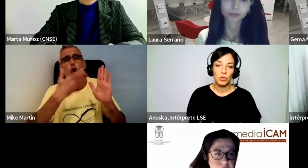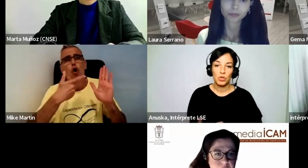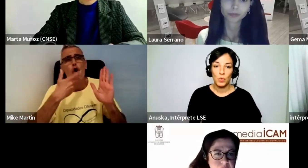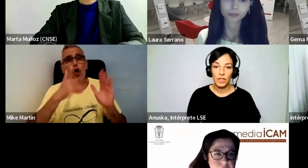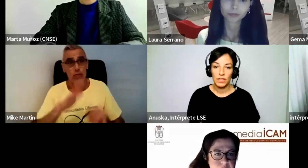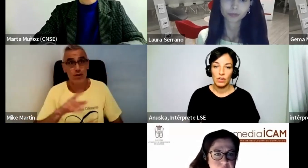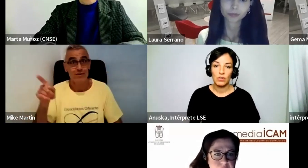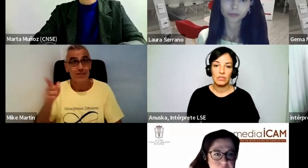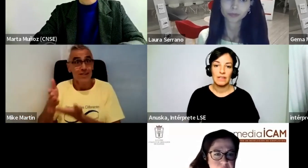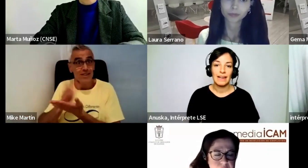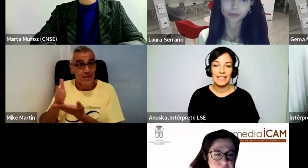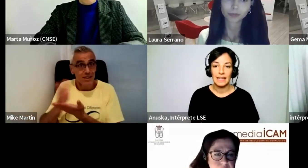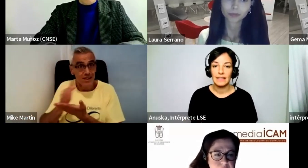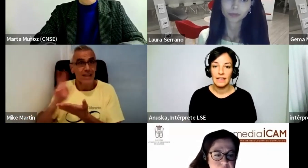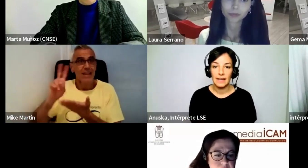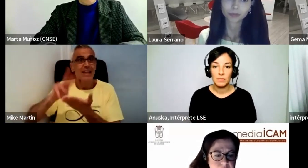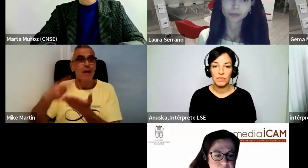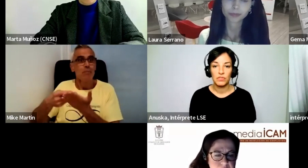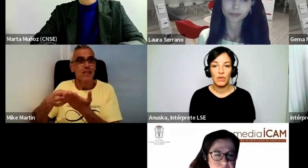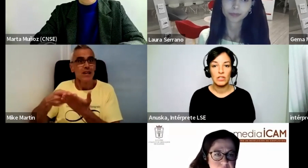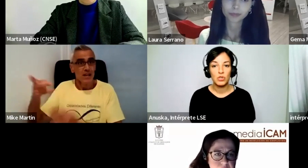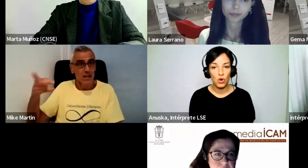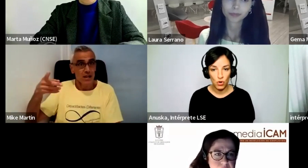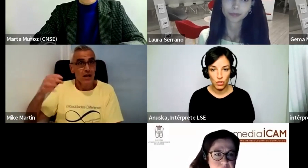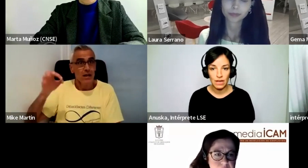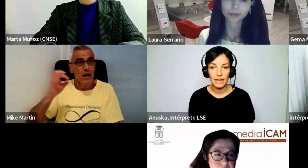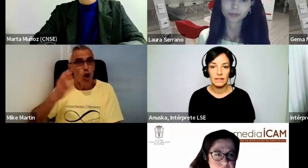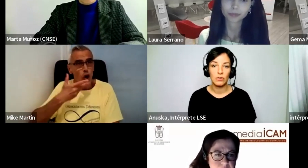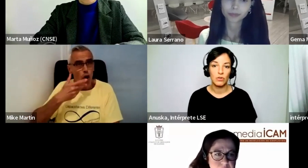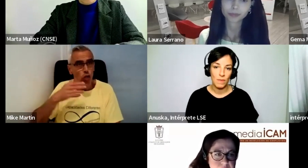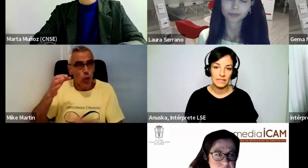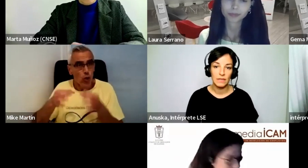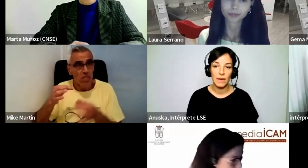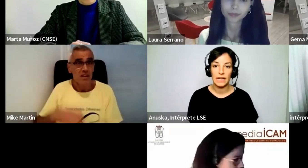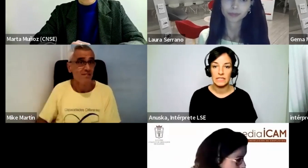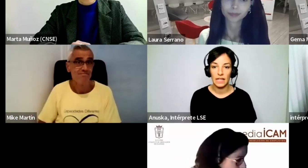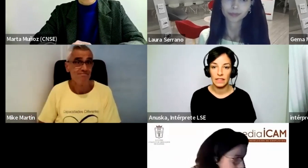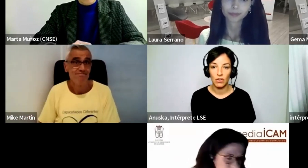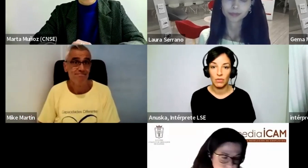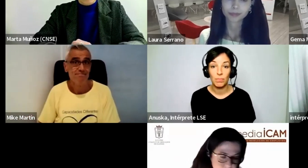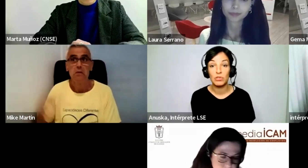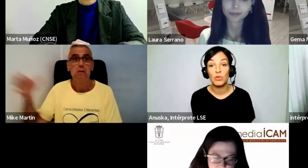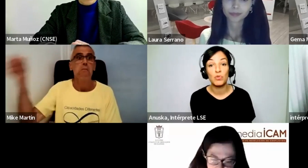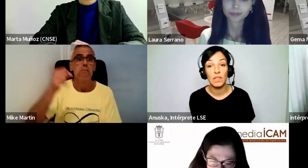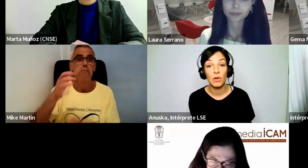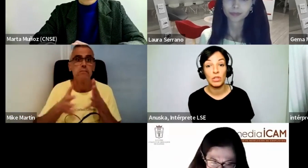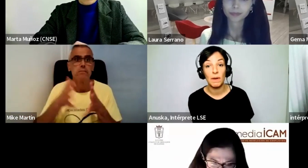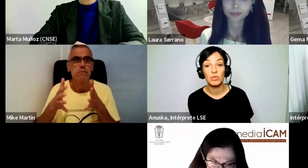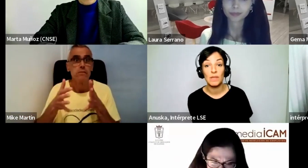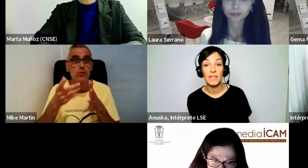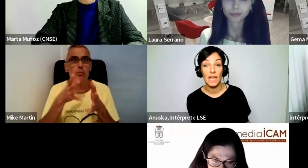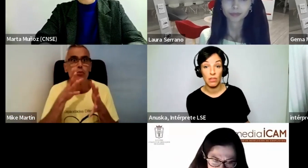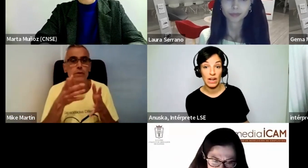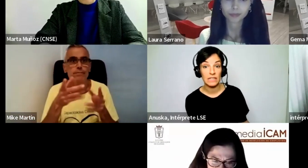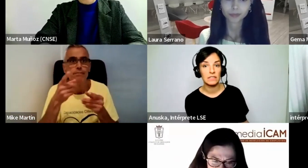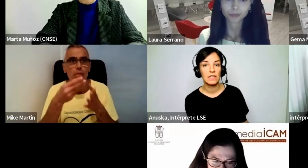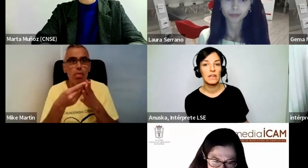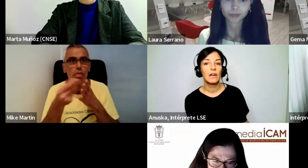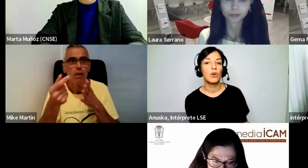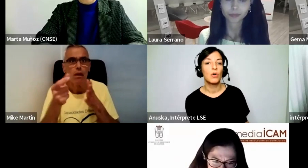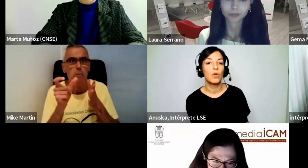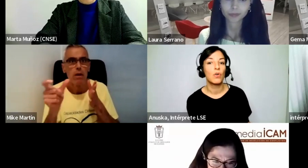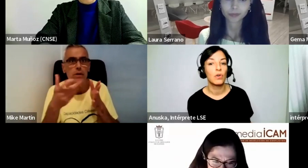Evidentemente todos los juicios requieren de que las profesionales conozcan normativa, legislación, pero esto no sucede cuando hablamos de